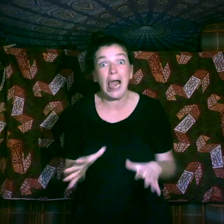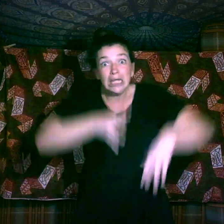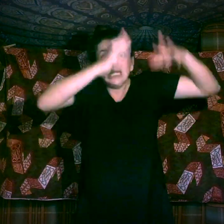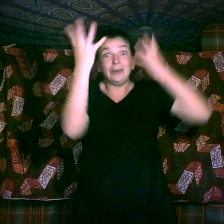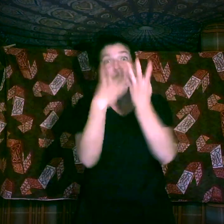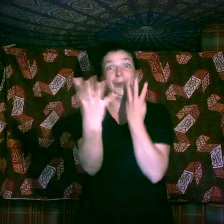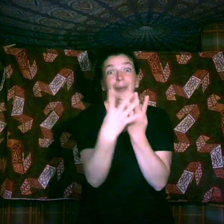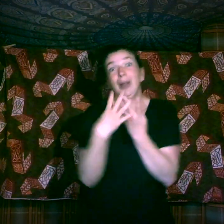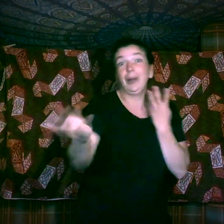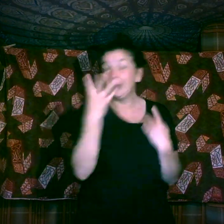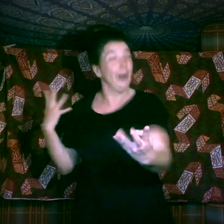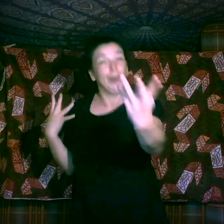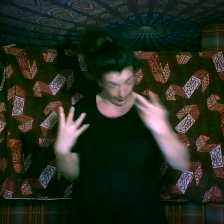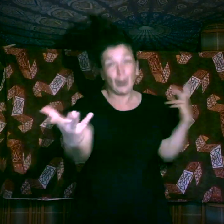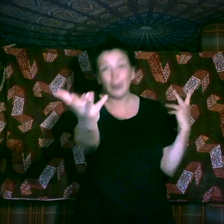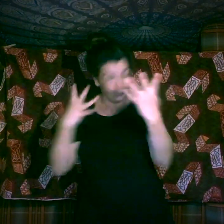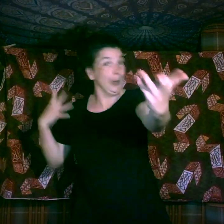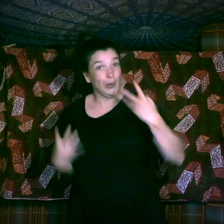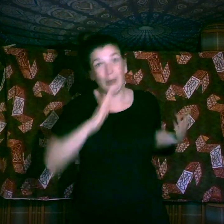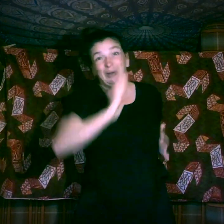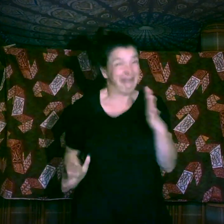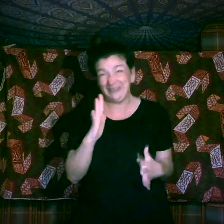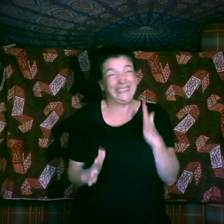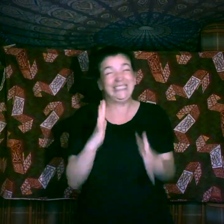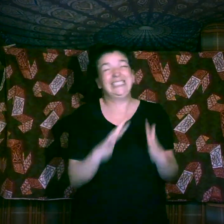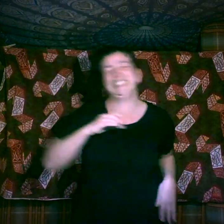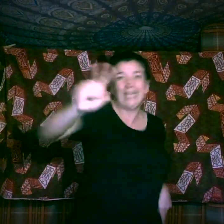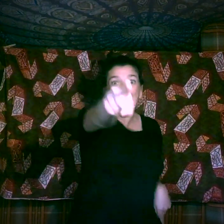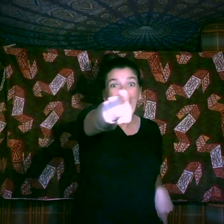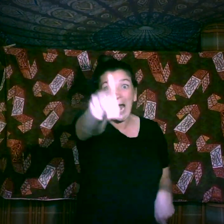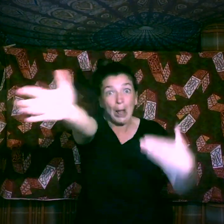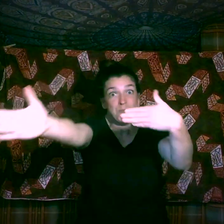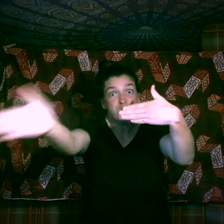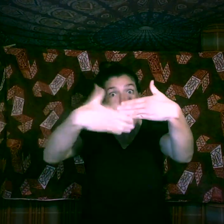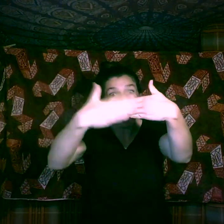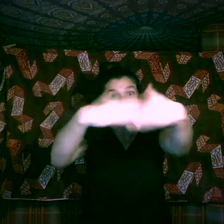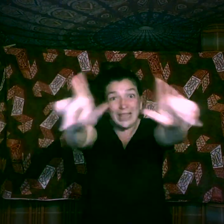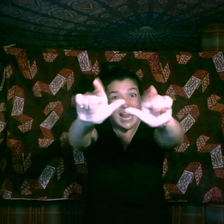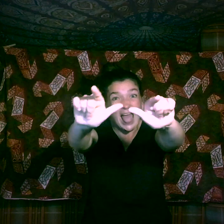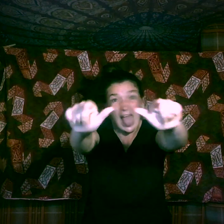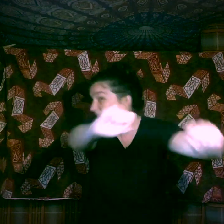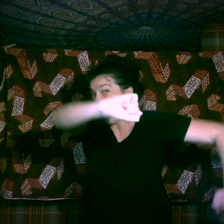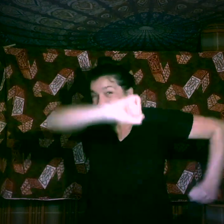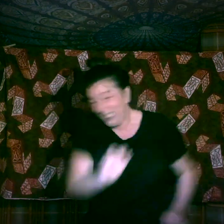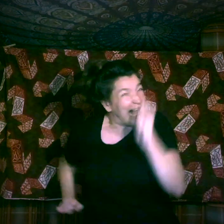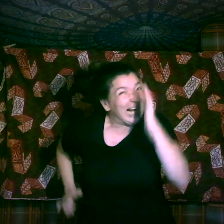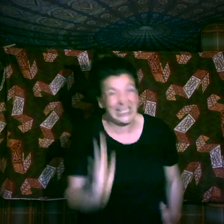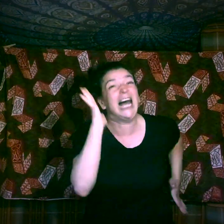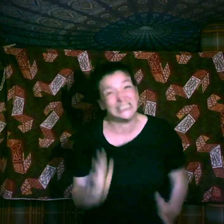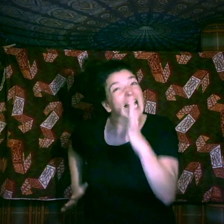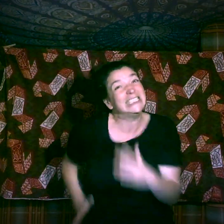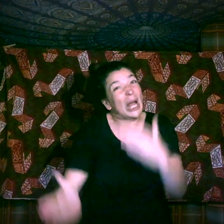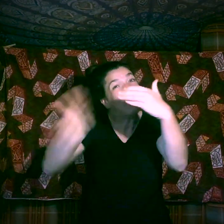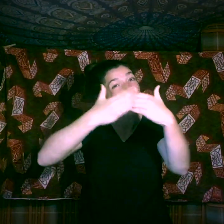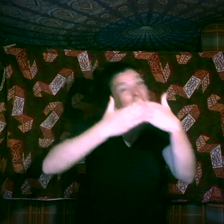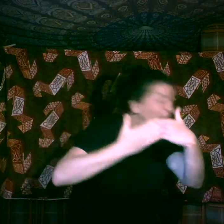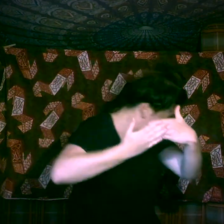la prairie. Flou, flou, flou, flou, flou, flou, flou. Courons vers la porte, ouvrons la porte, grimpons